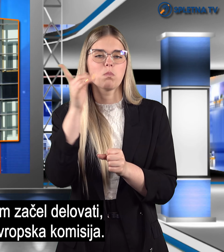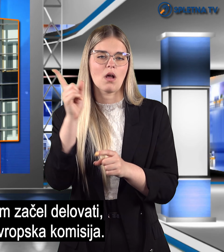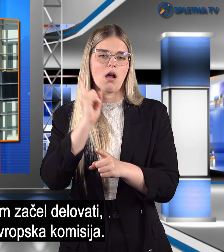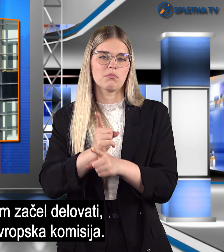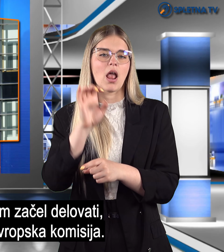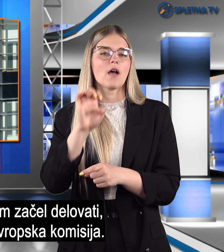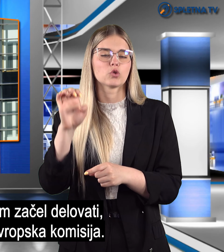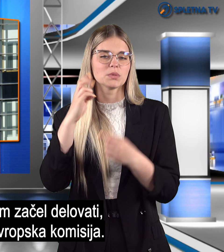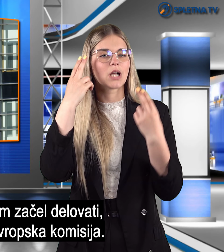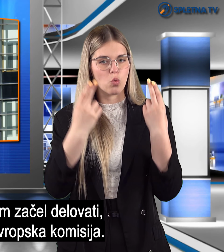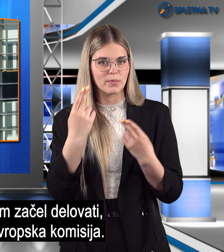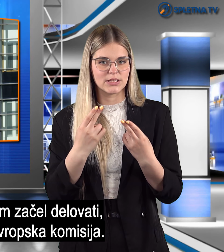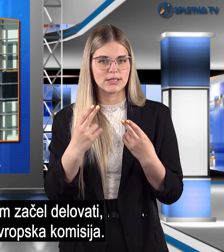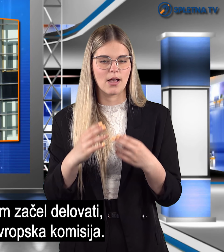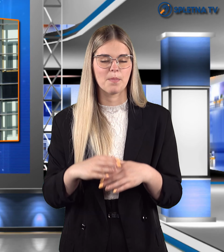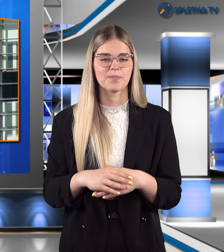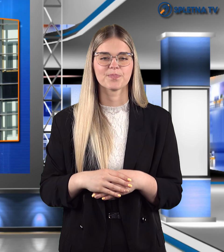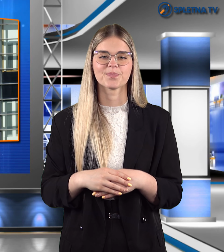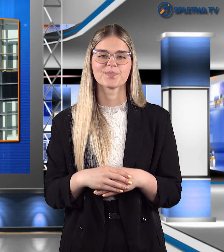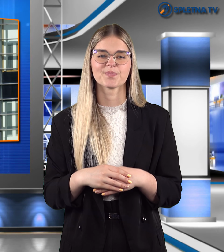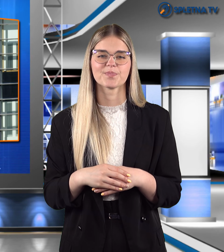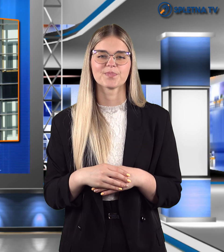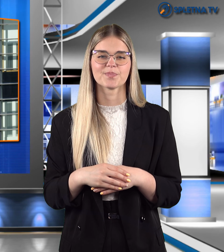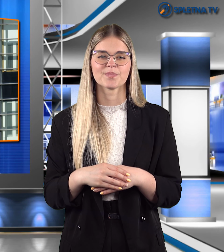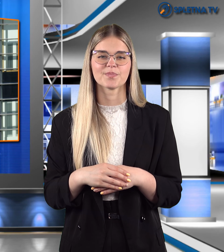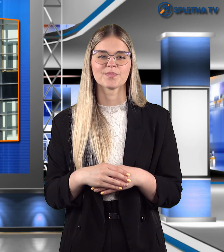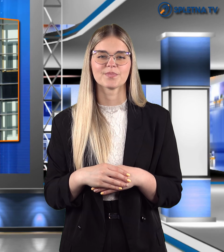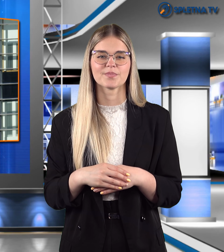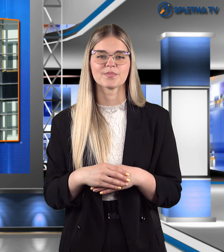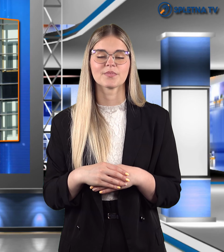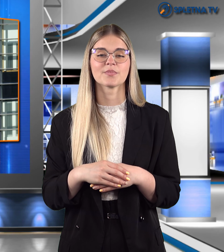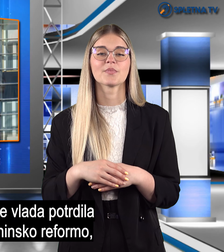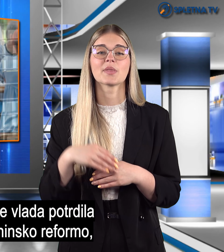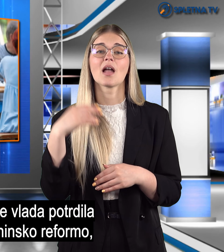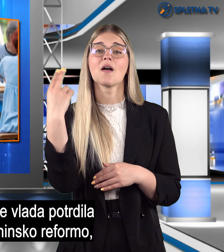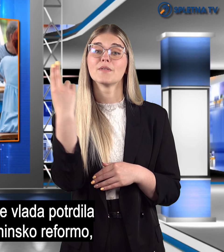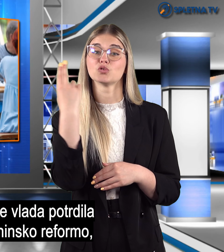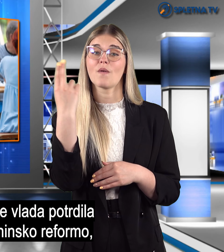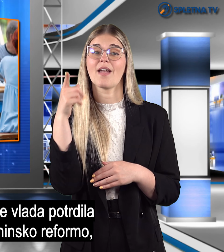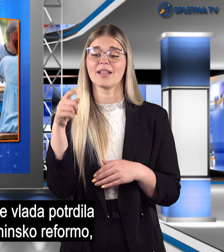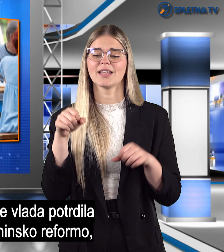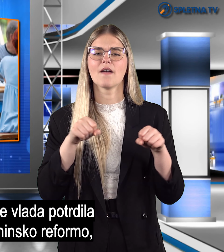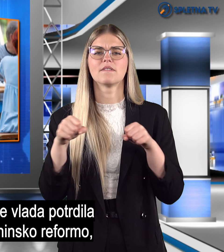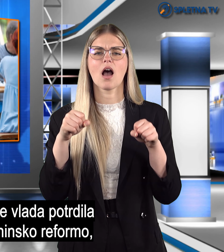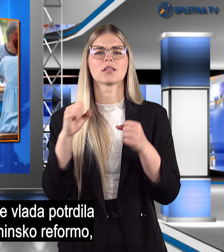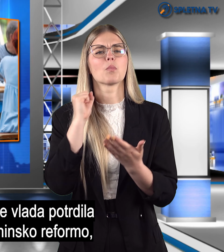delovati, bo določila Evropska komisija. V Sloveniji je vlada potrdila